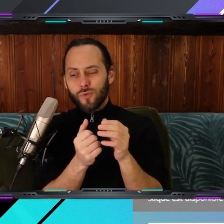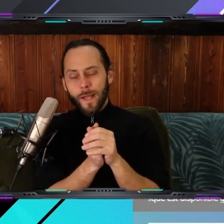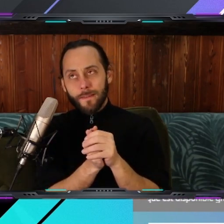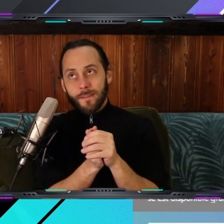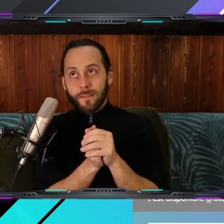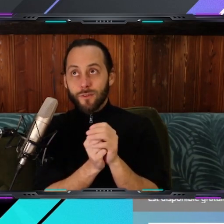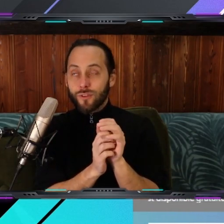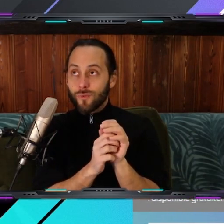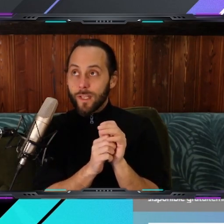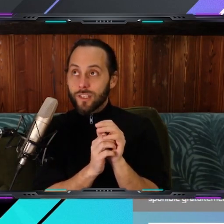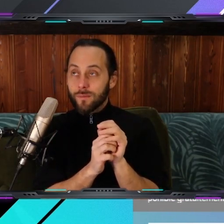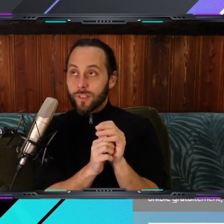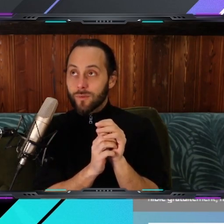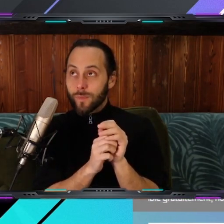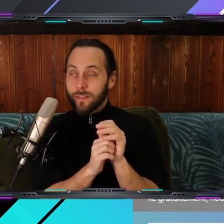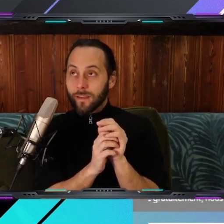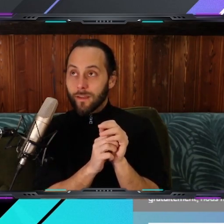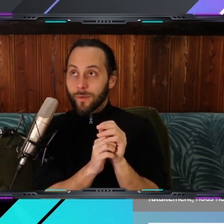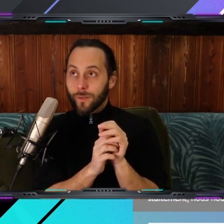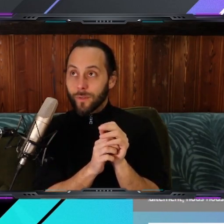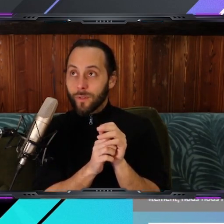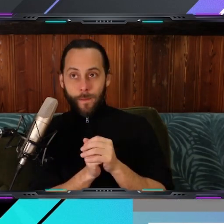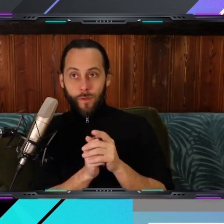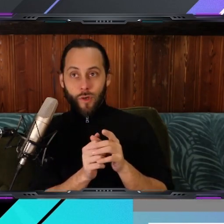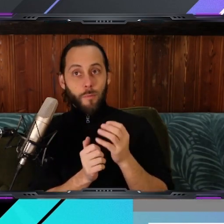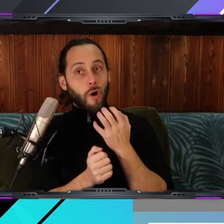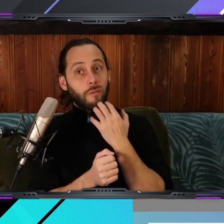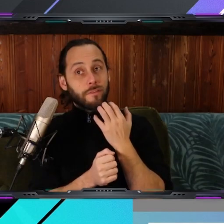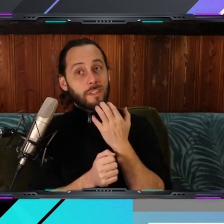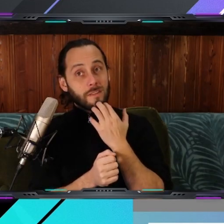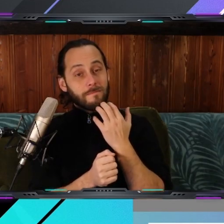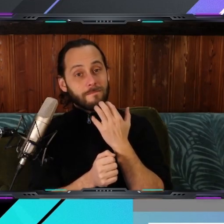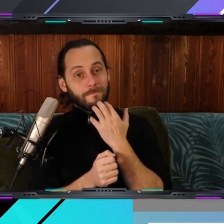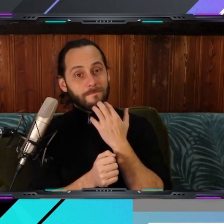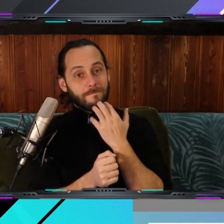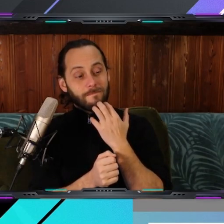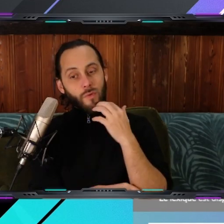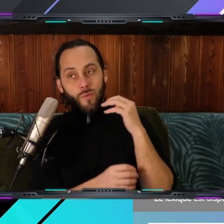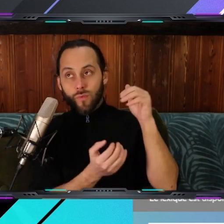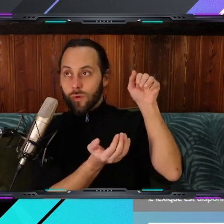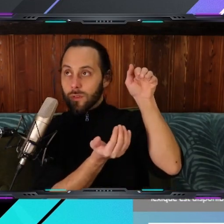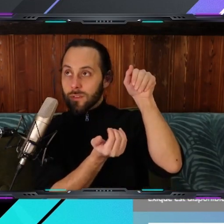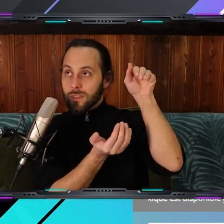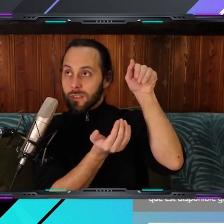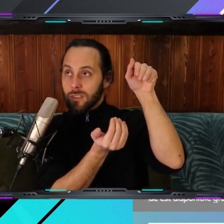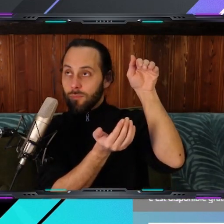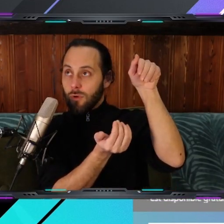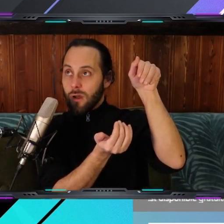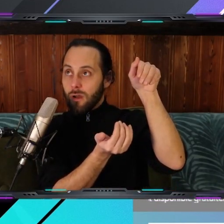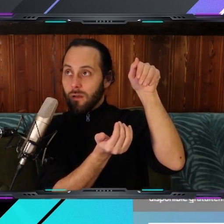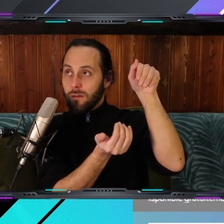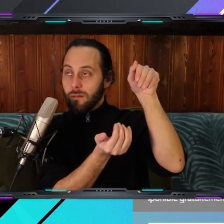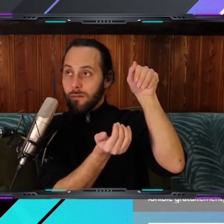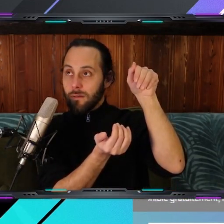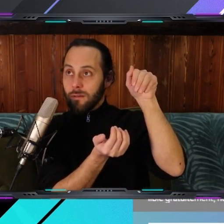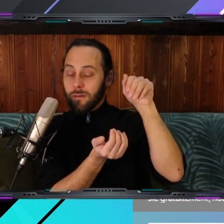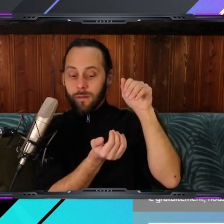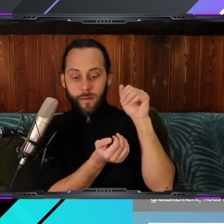le souhaite, je mettrais comme envie, ou, attends, ça c'est